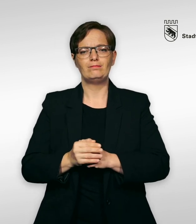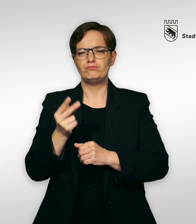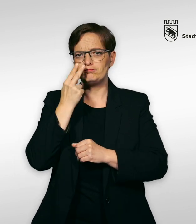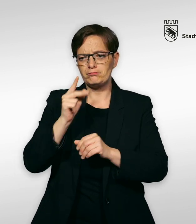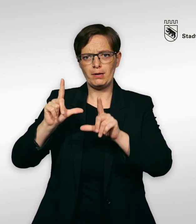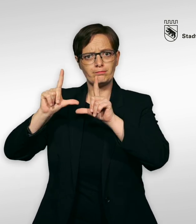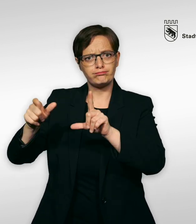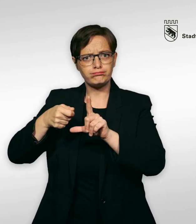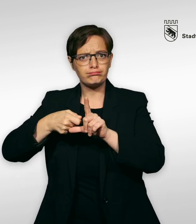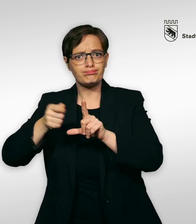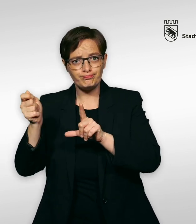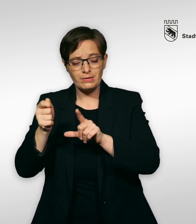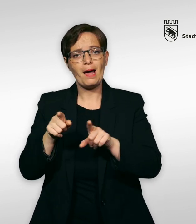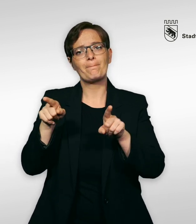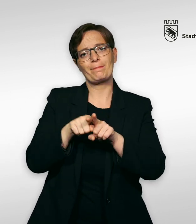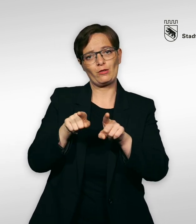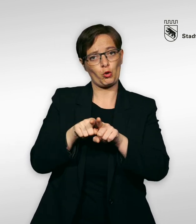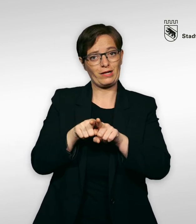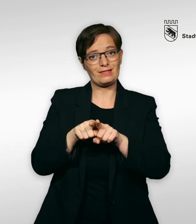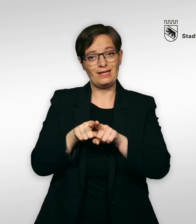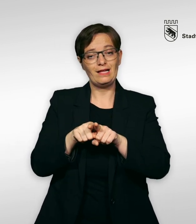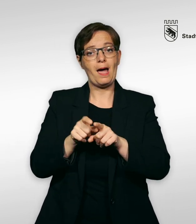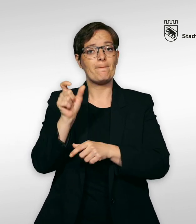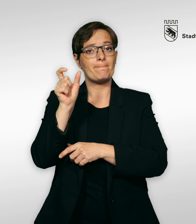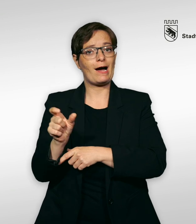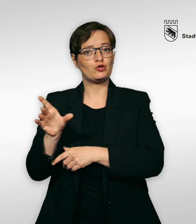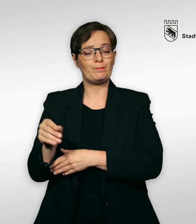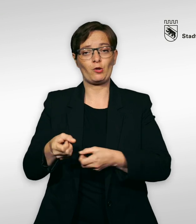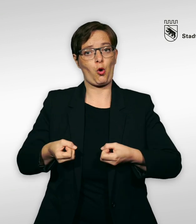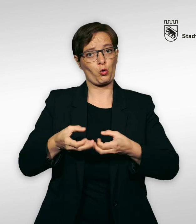Ist das Piktogramm durchgestrichen, so ist der Ort nicht zugänglich für Menschen im Rollstuhl.